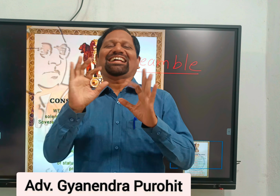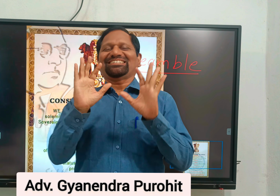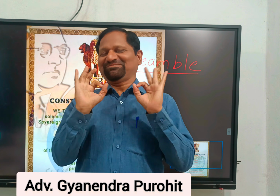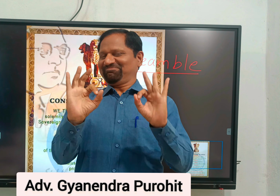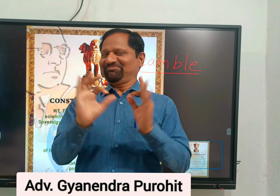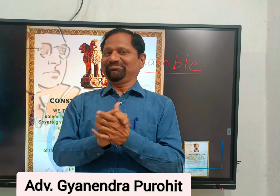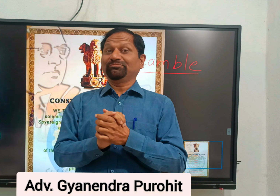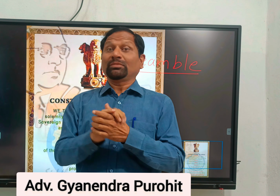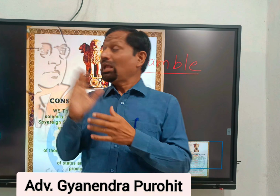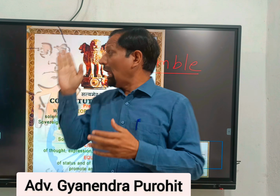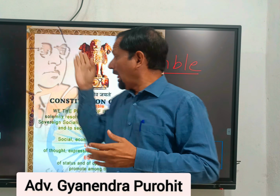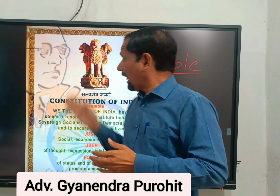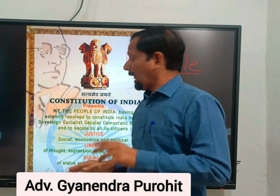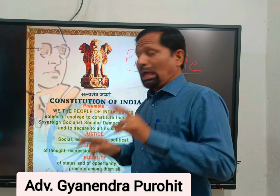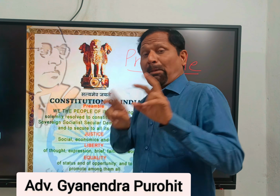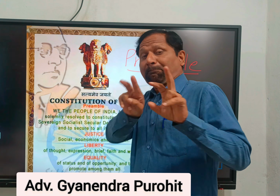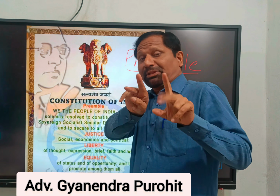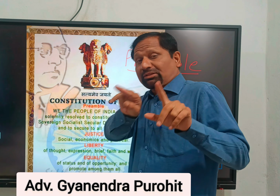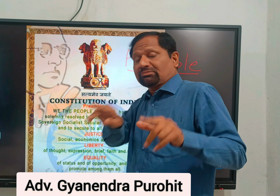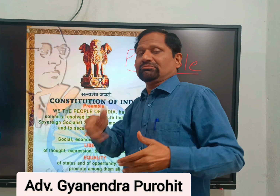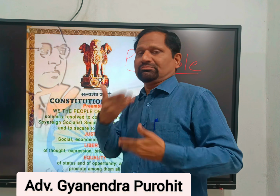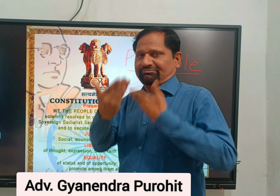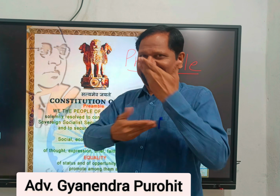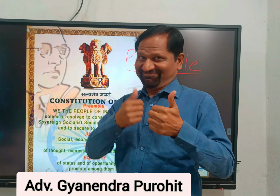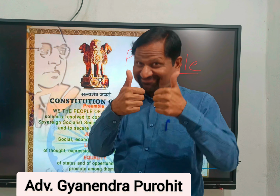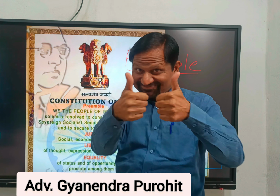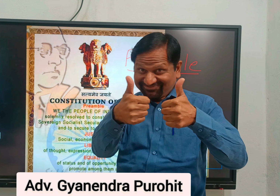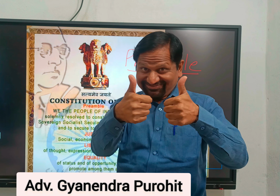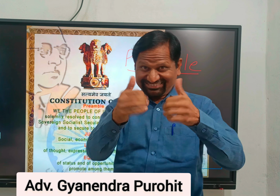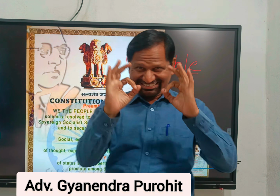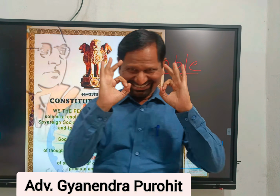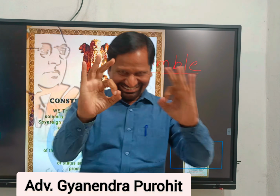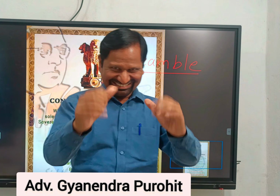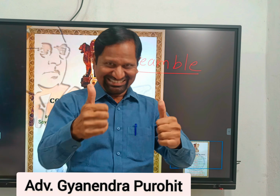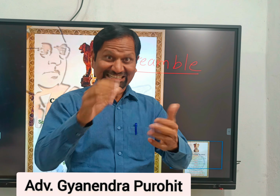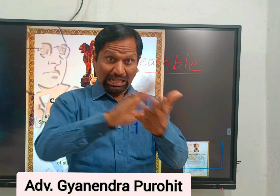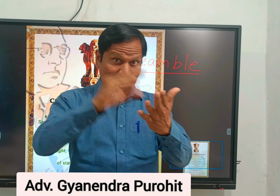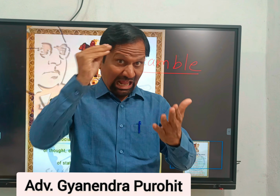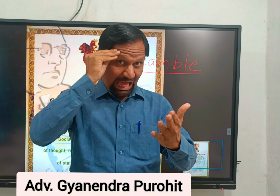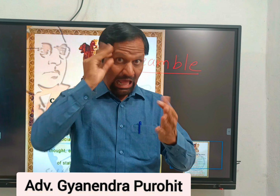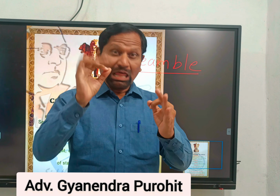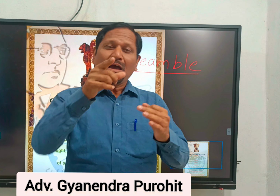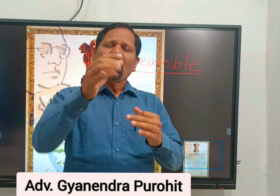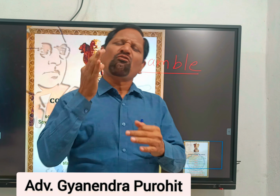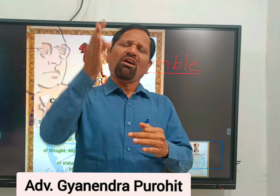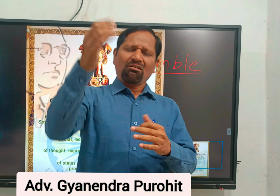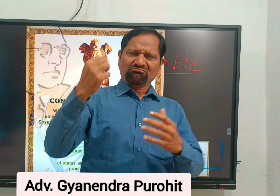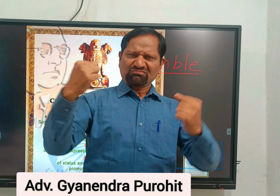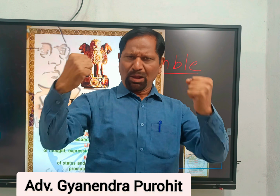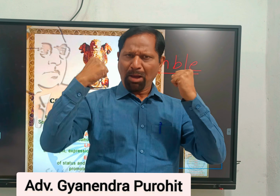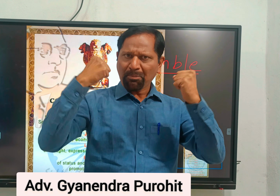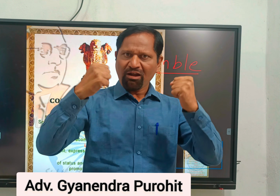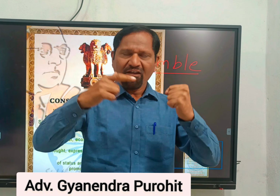हमको आगे प्रस्तावना आगे लेकर जाती है। तो चलिए हम लोग समझते